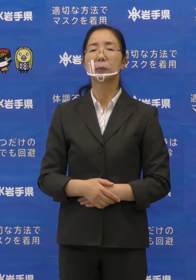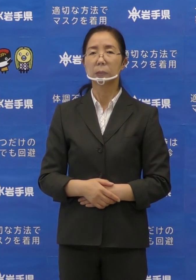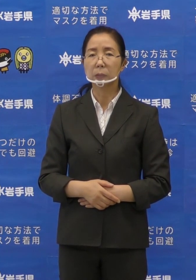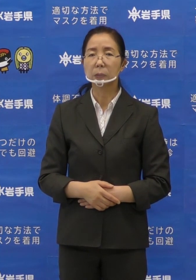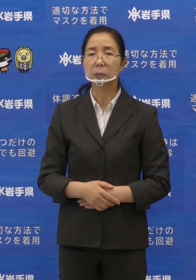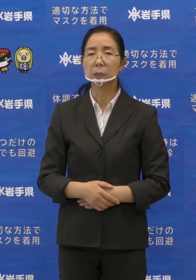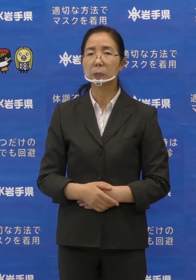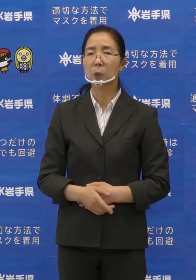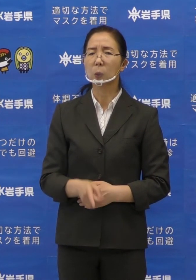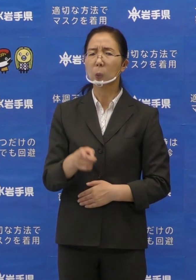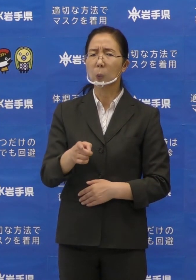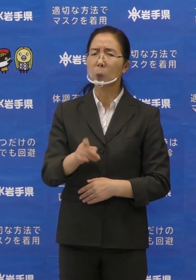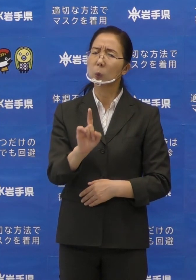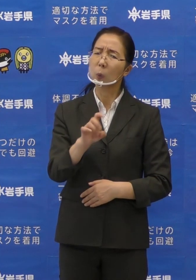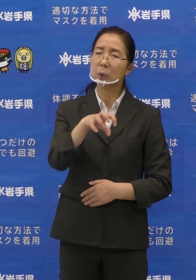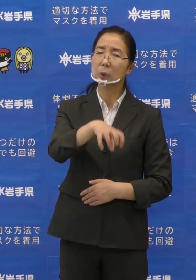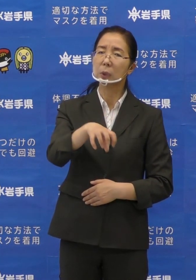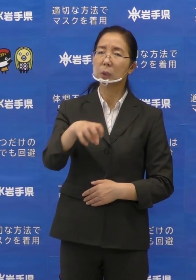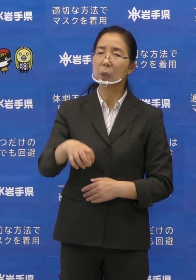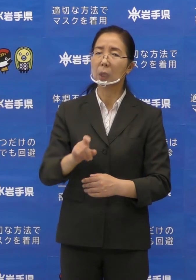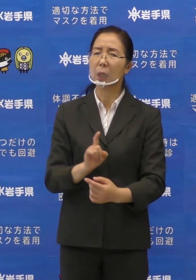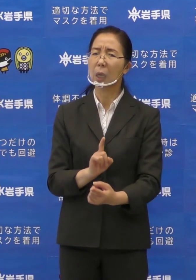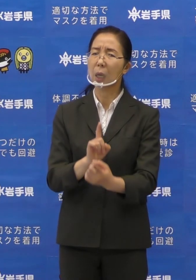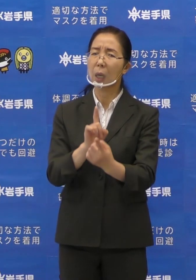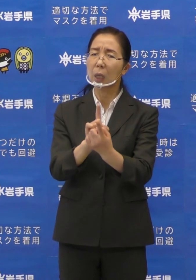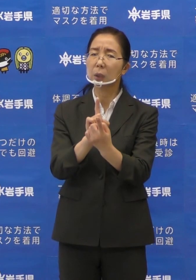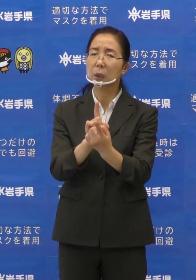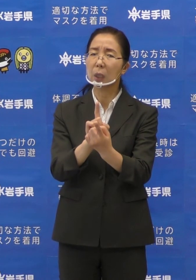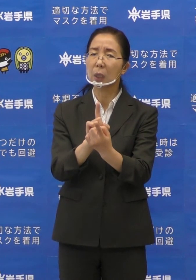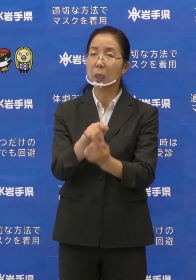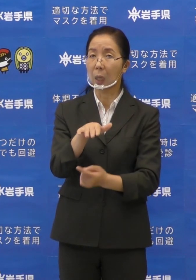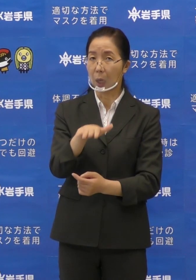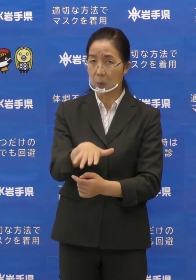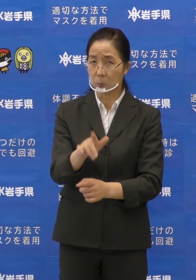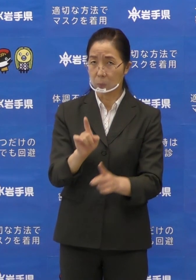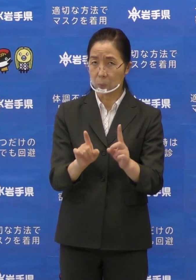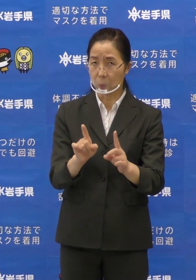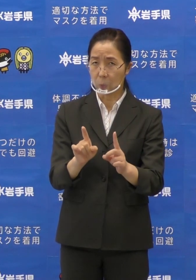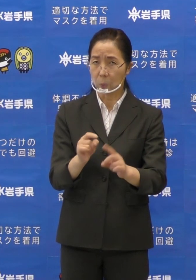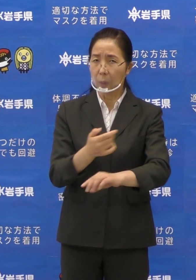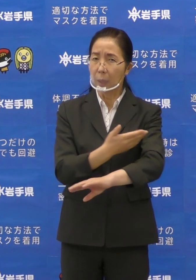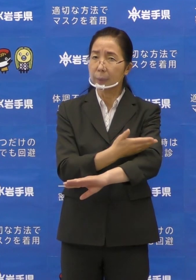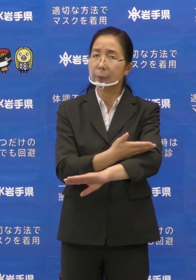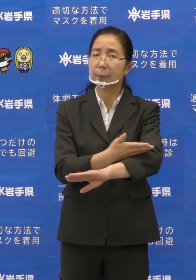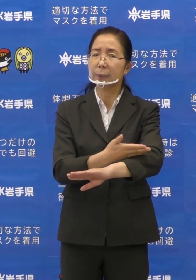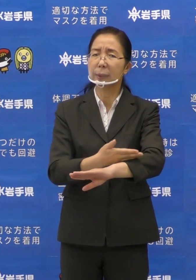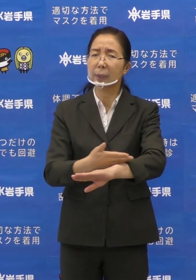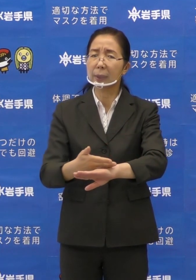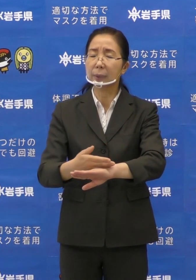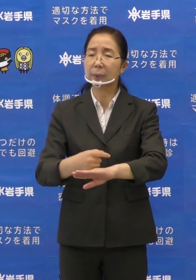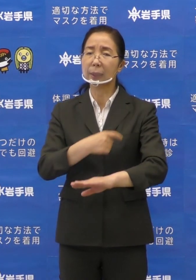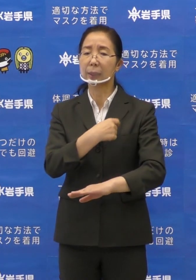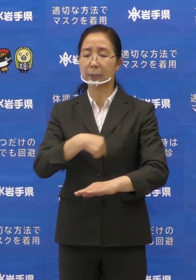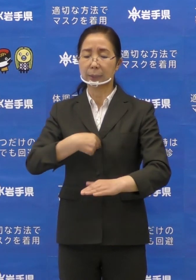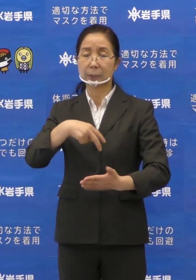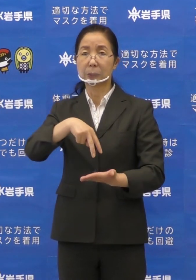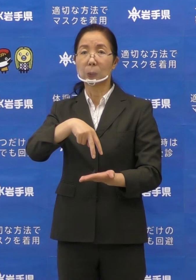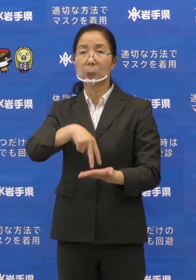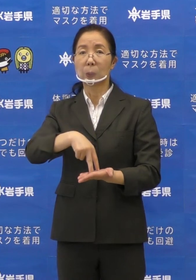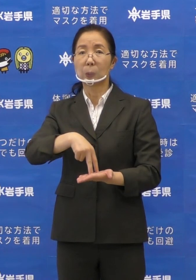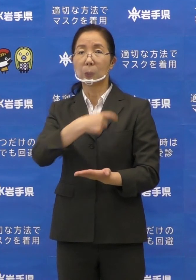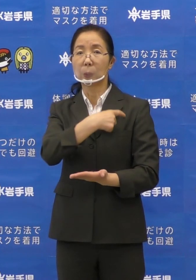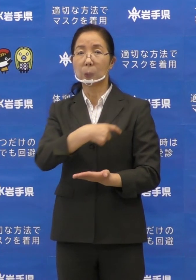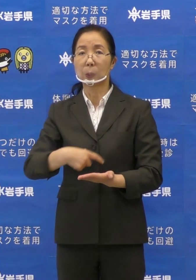どういった場面でですね、お会いしたことがあって、どういう経緯で立候補のご依頼というか、